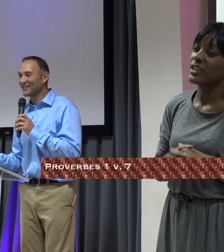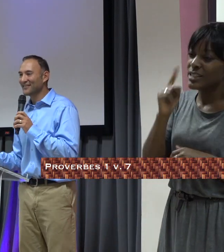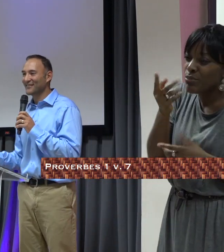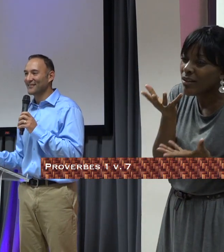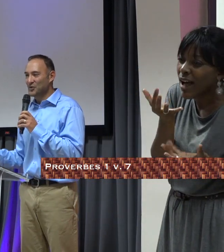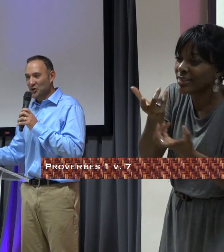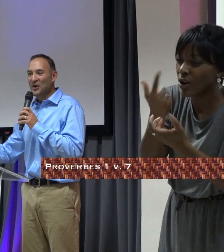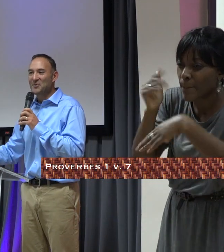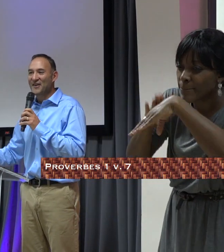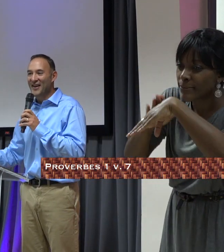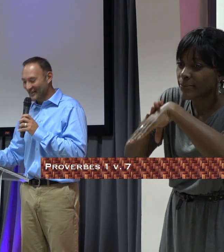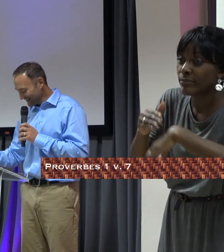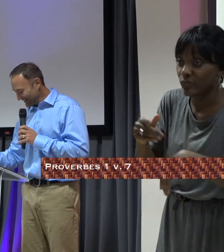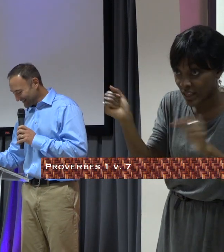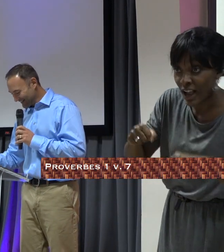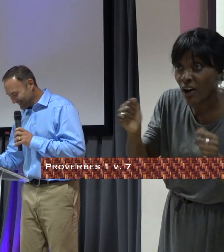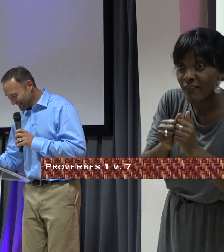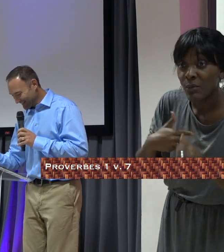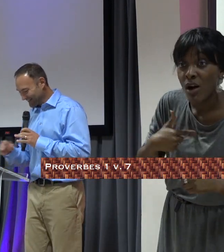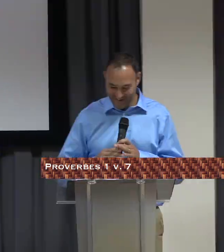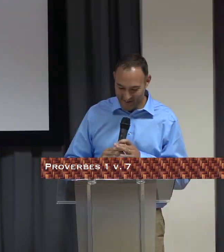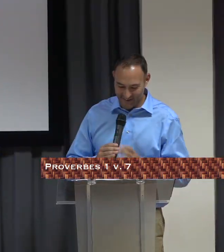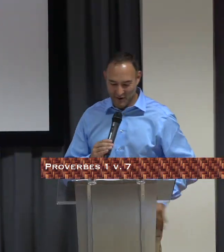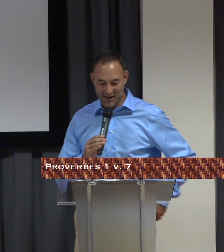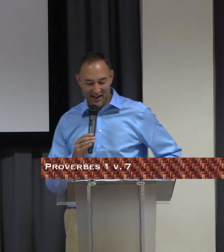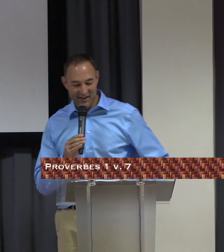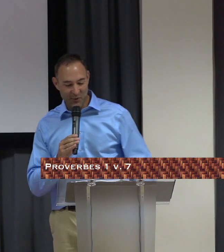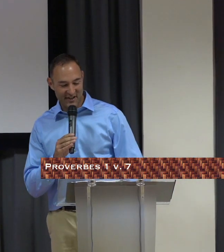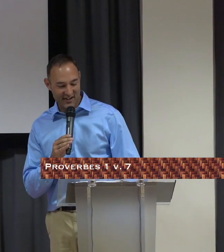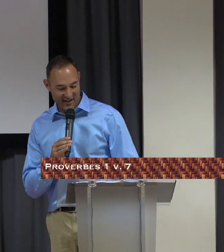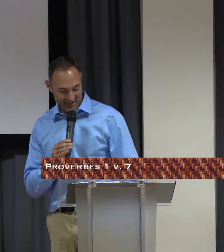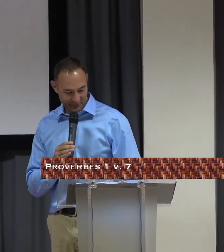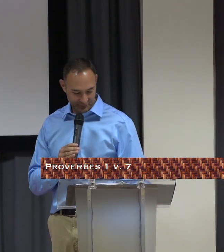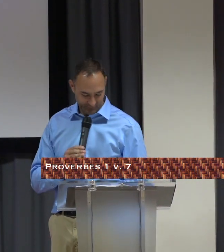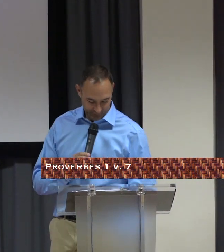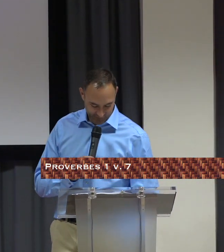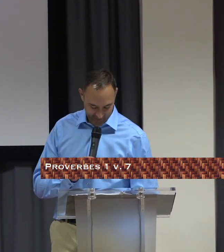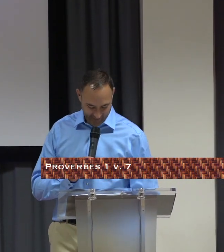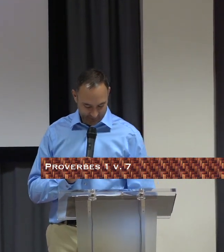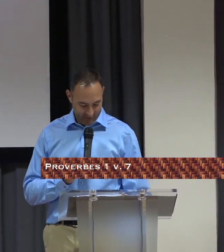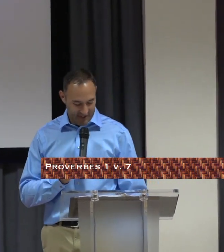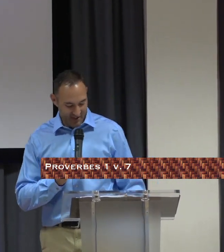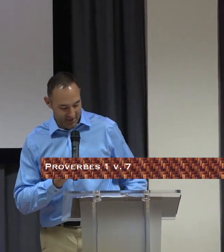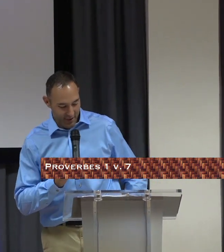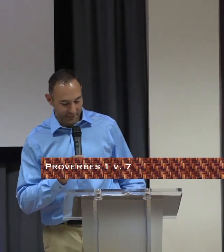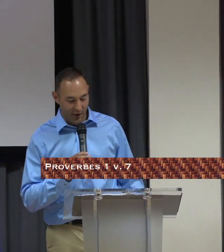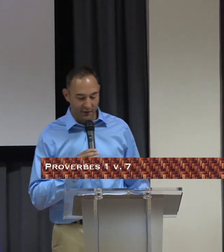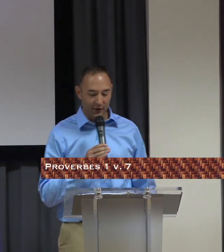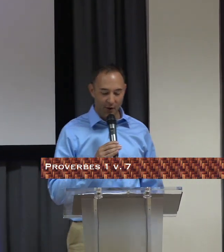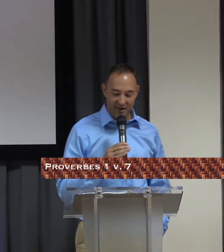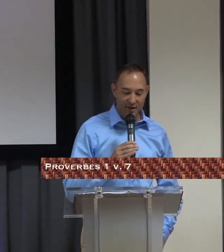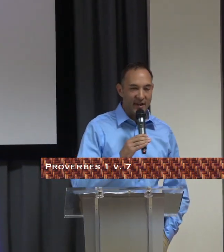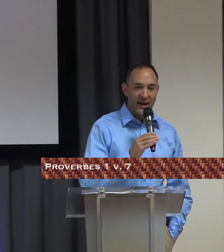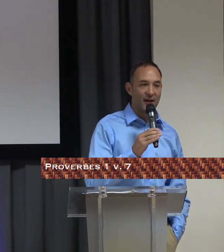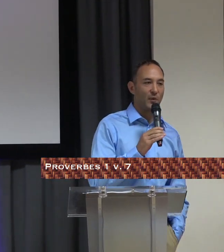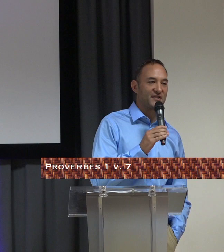attirer notre attention. Would you agree with me on that? Vous êtes d'accord avec ça? So here is what it says. Donc voici ce que ça dit. It says, "The fear of the